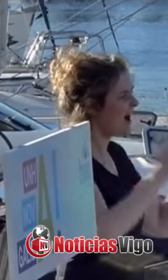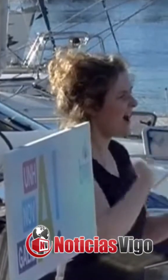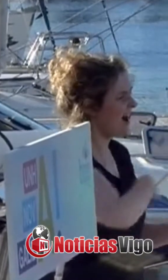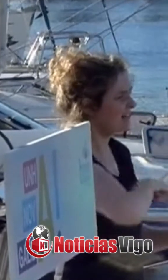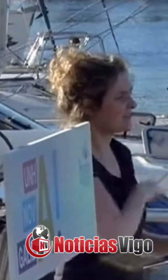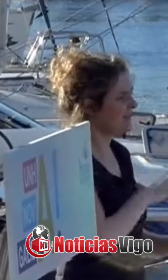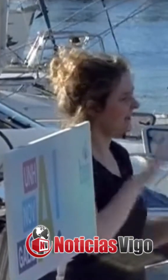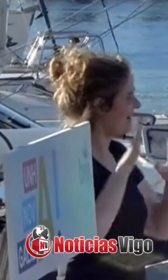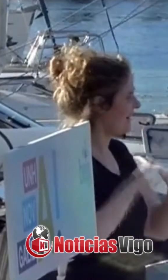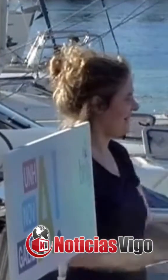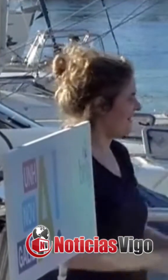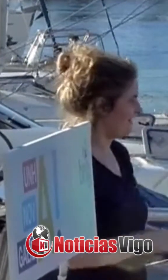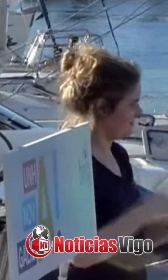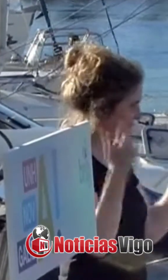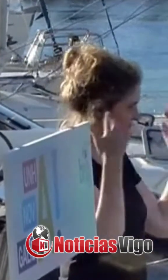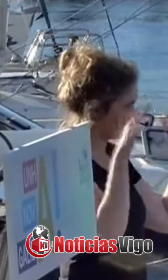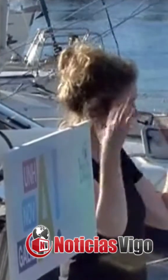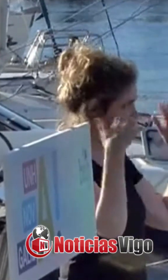españolismo se queda.